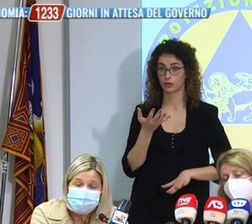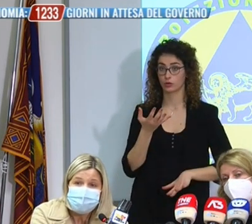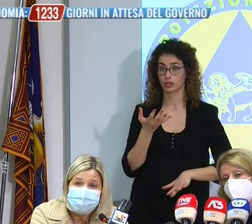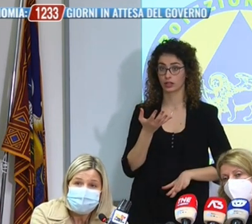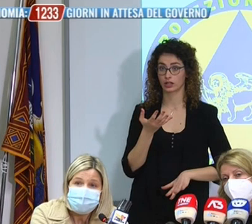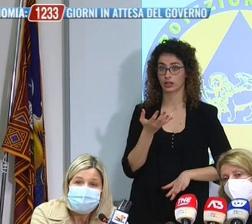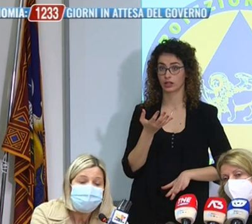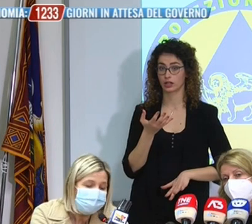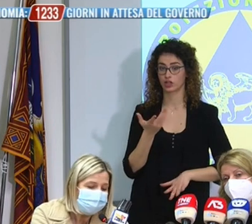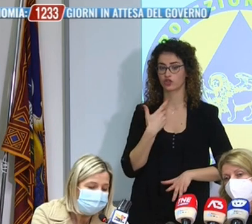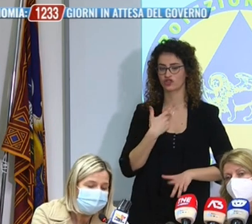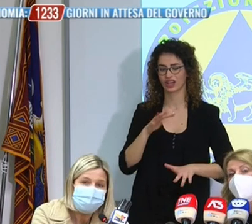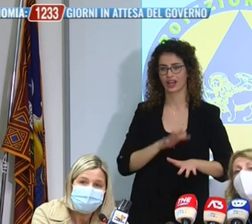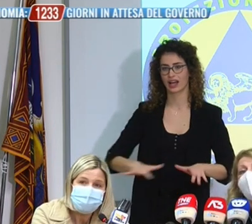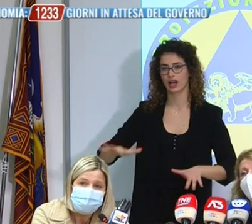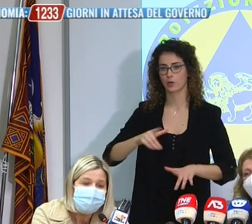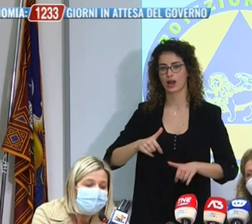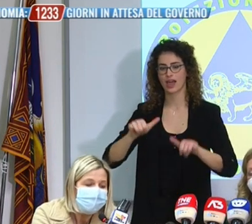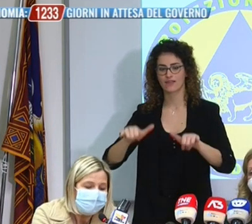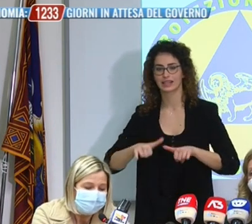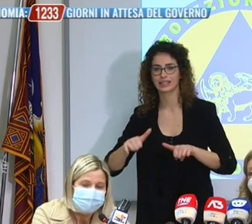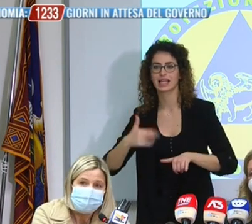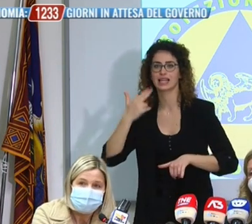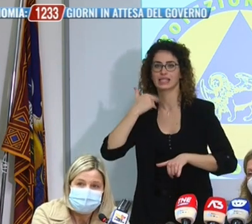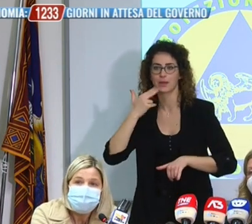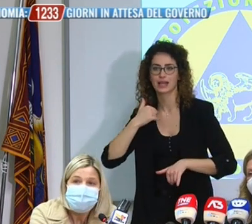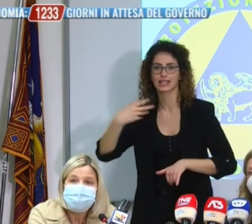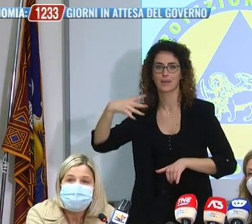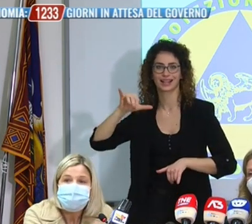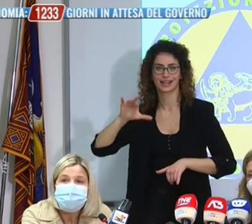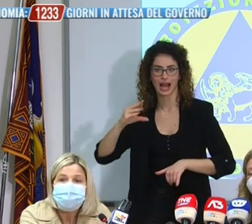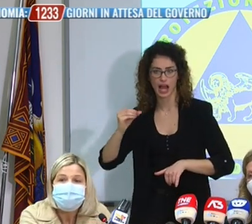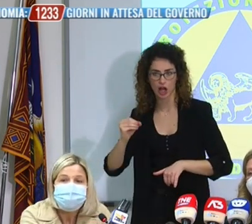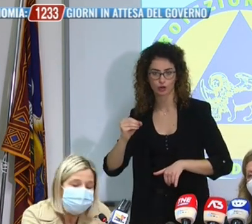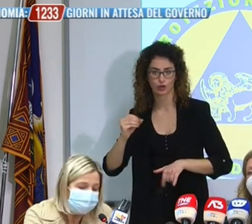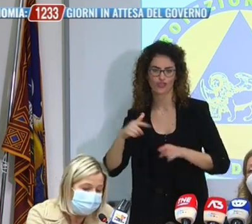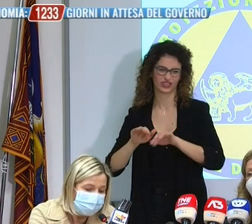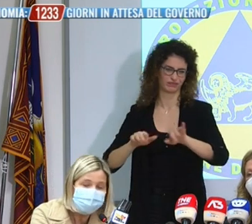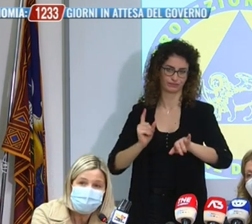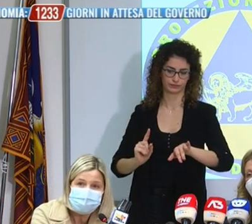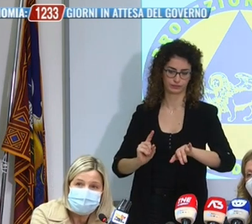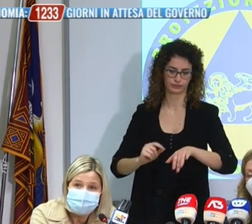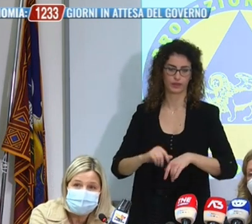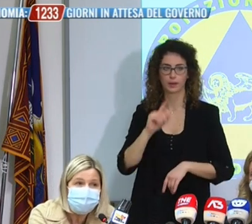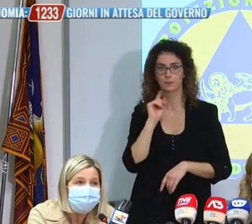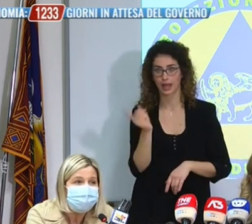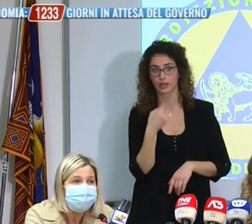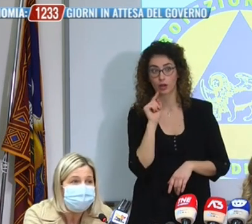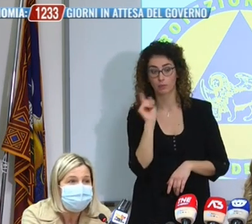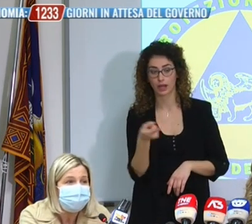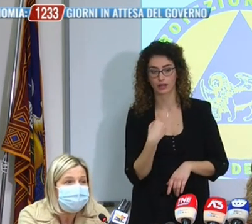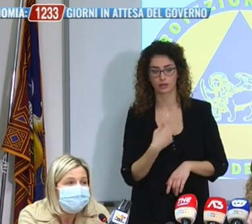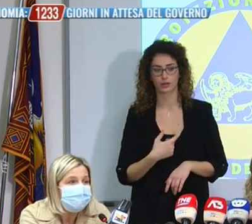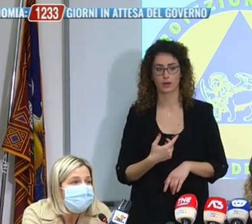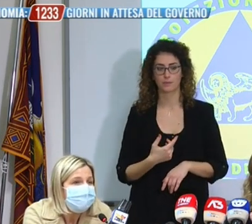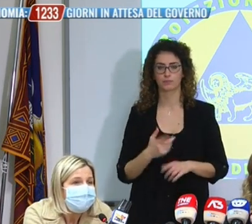più su Venezia, Mestre, Milano, eccetera, che dall'altra parte. Meglio, meglio. Il